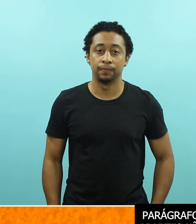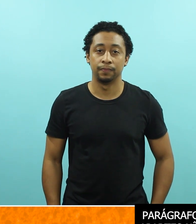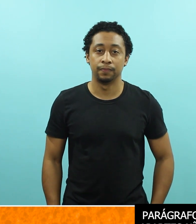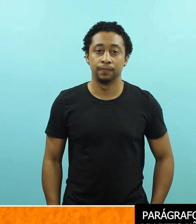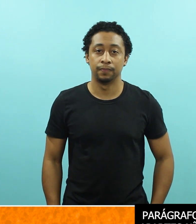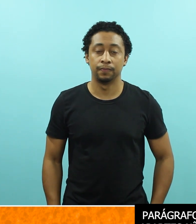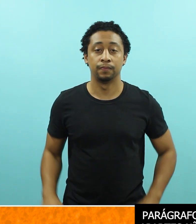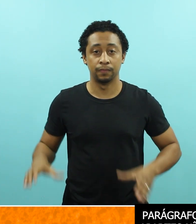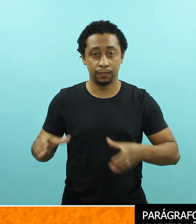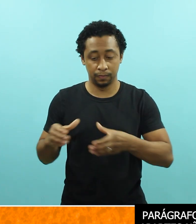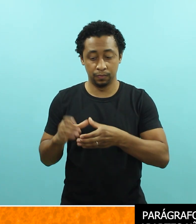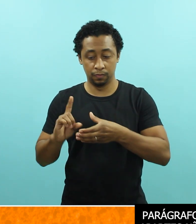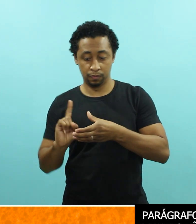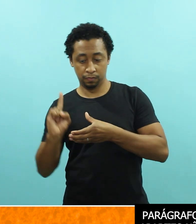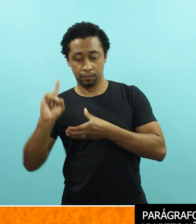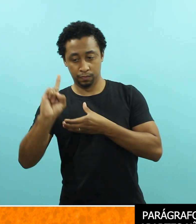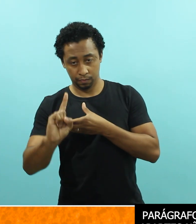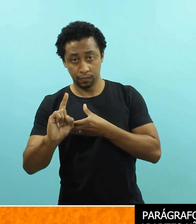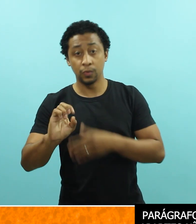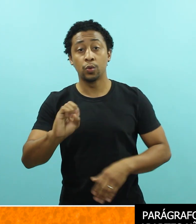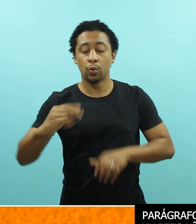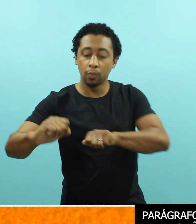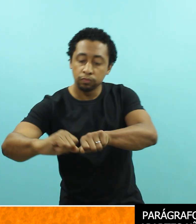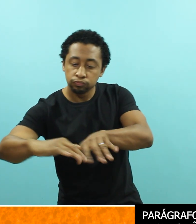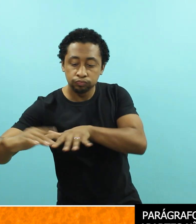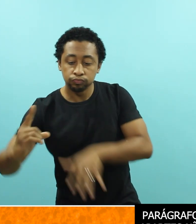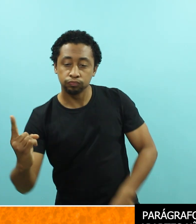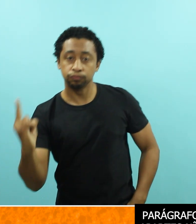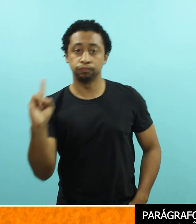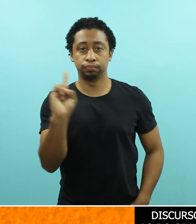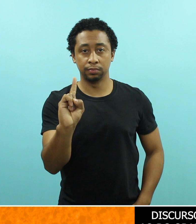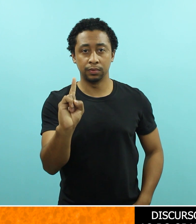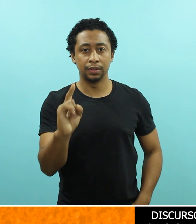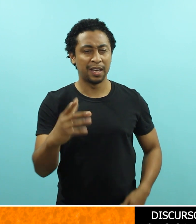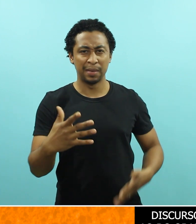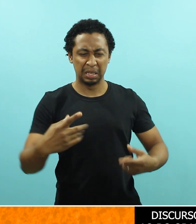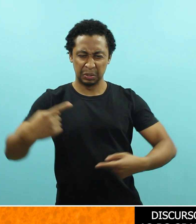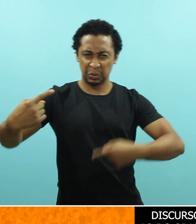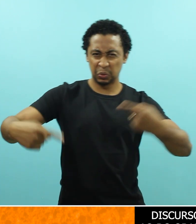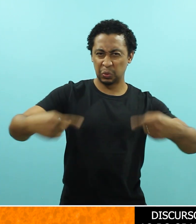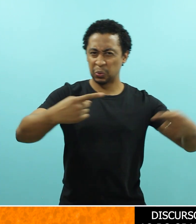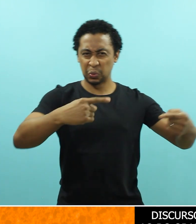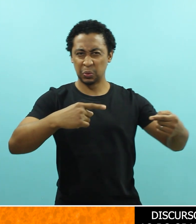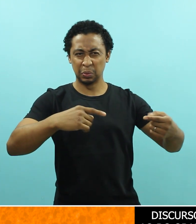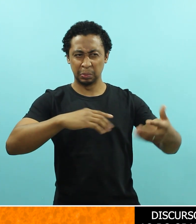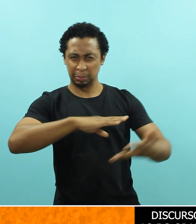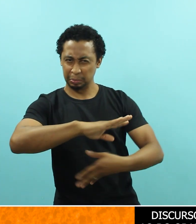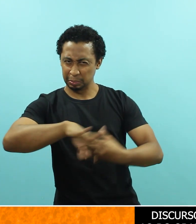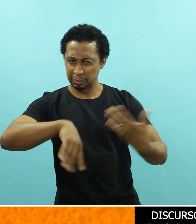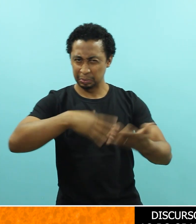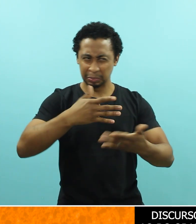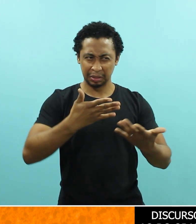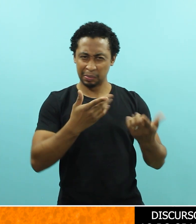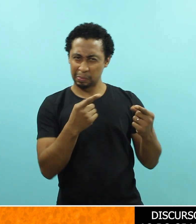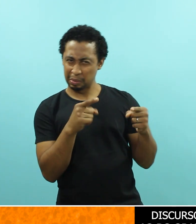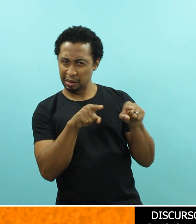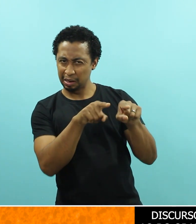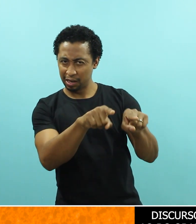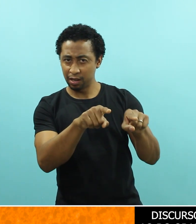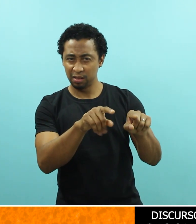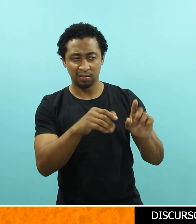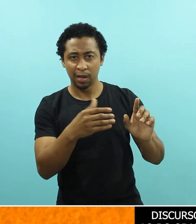Parágrafo 2º. Os apartes não deverão ser discursos paralelos ao do